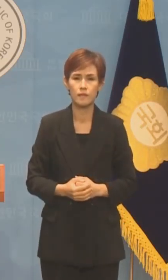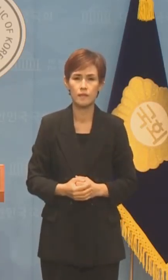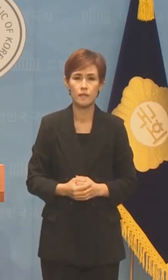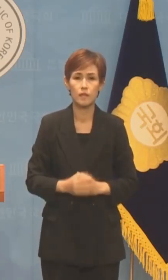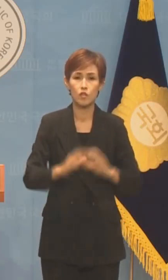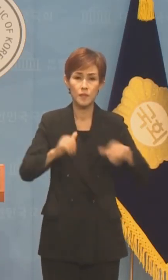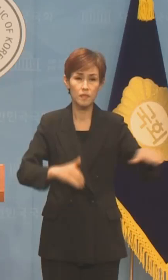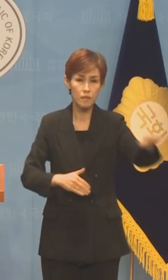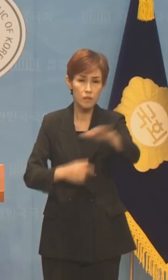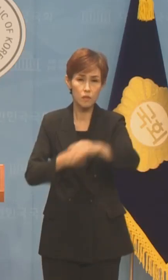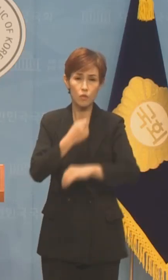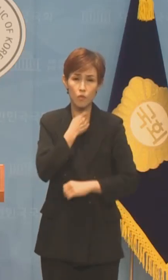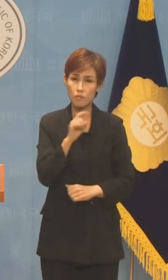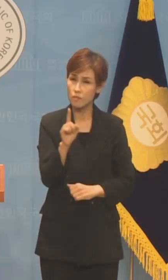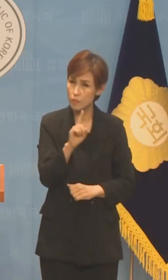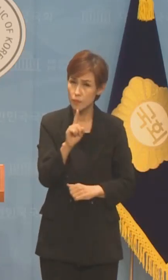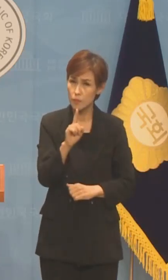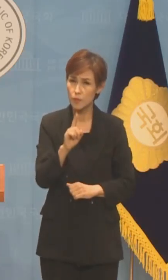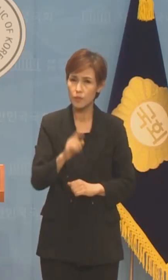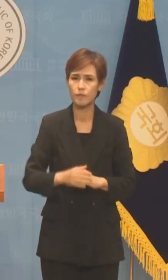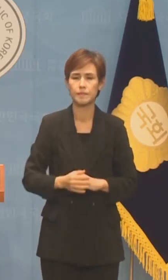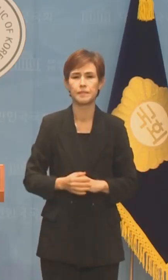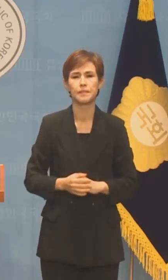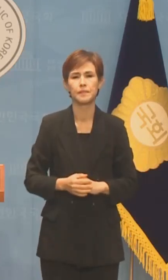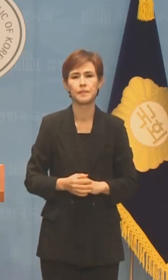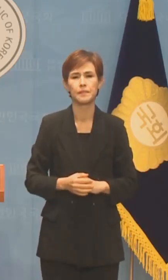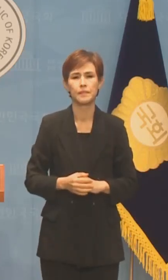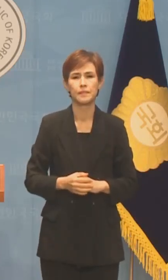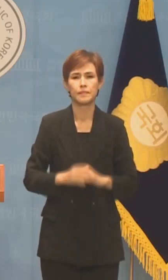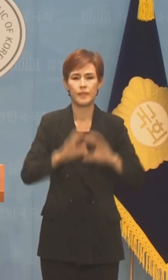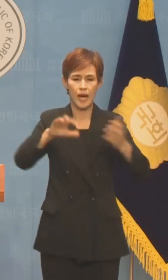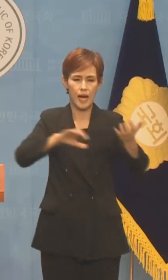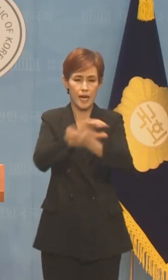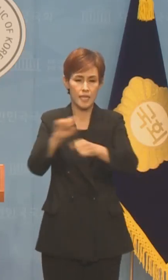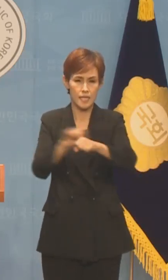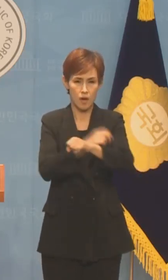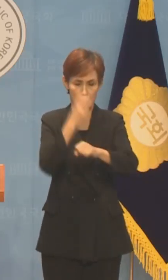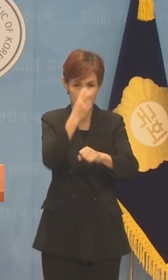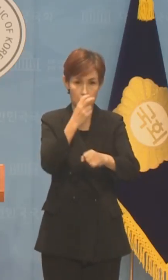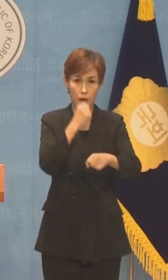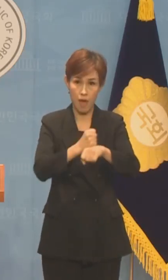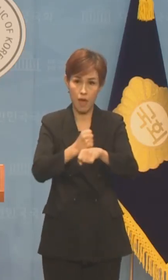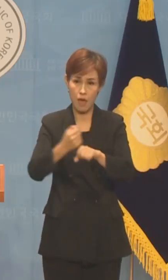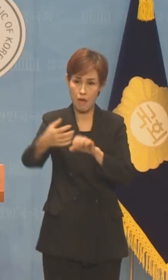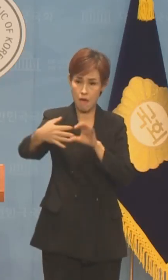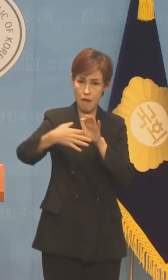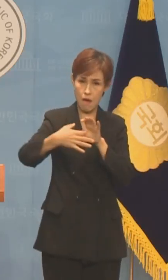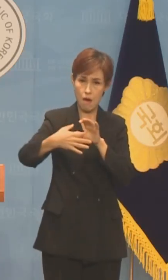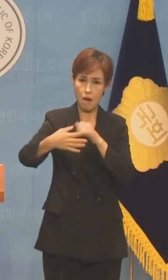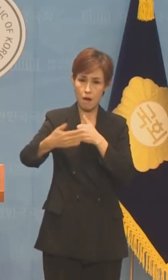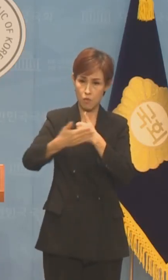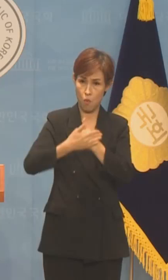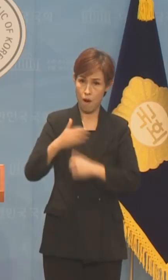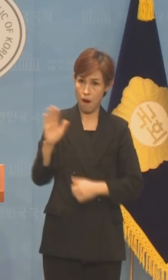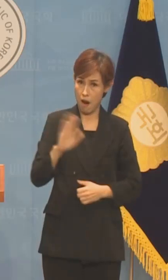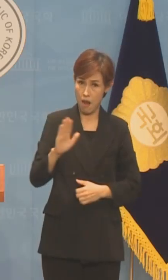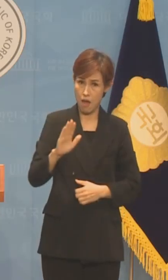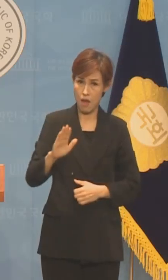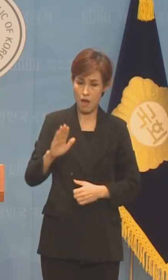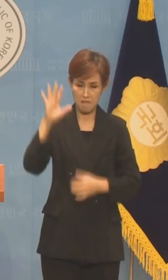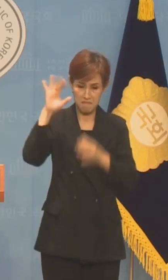이제라도 국민들께서 바라는 제대로 된 내란 특검 출범에 협조하지 않으면